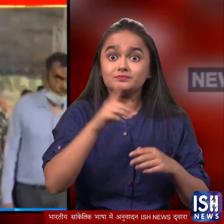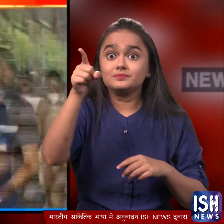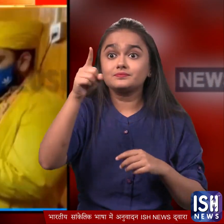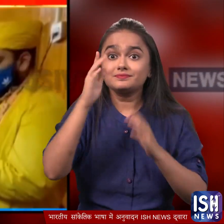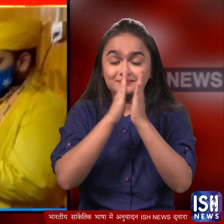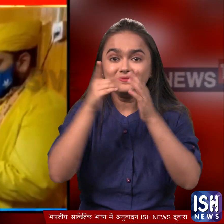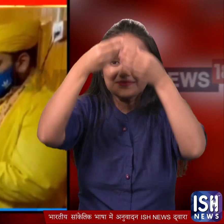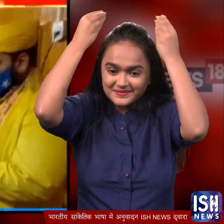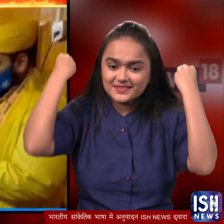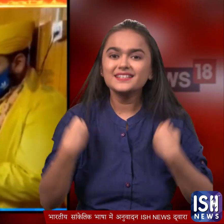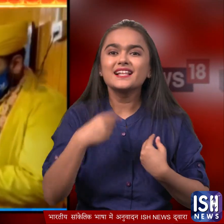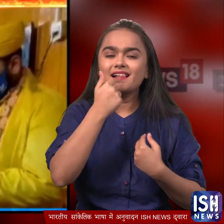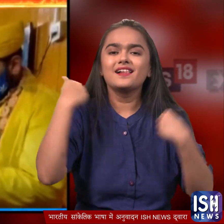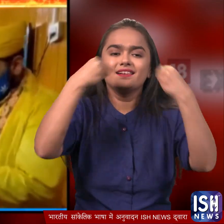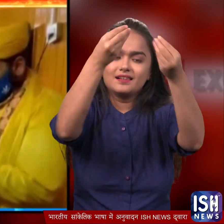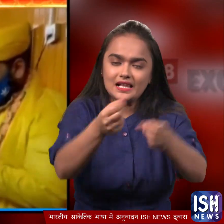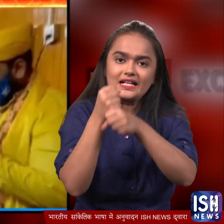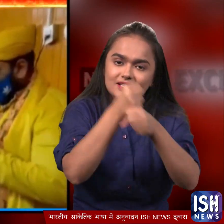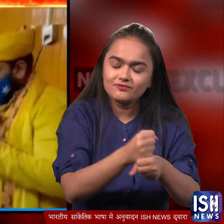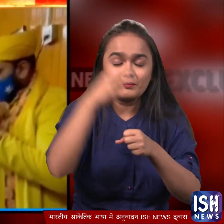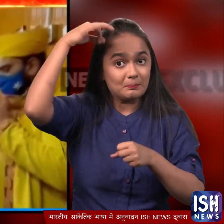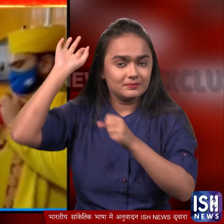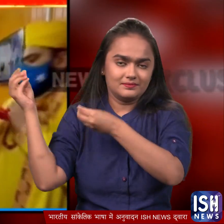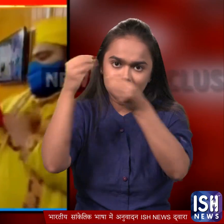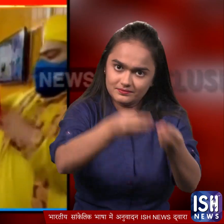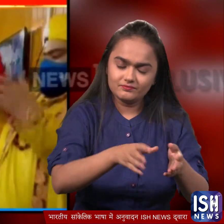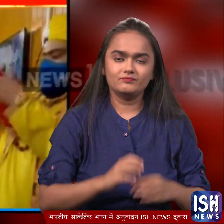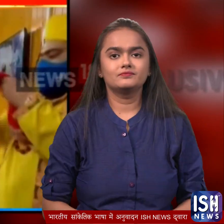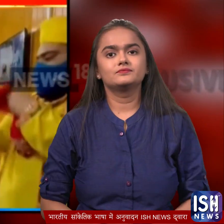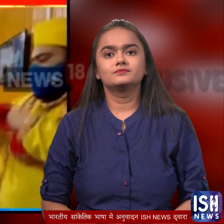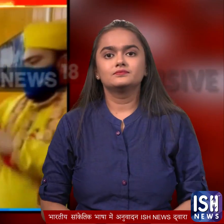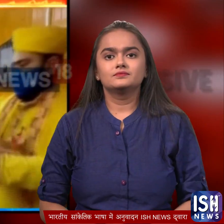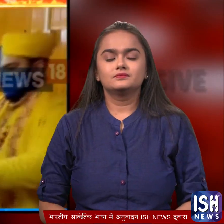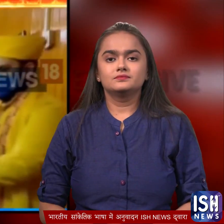दर्शन से की। इस दौरान मंदिर के पुजारी ने उन्हें माता की चुनरी भेंट की।